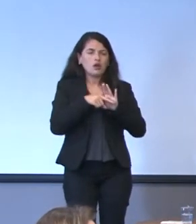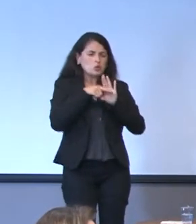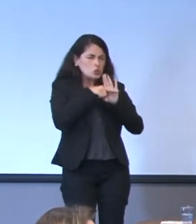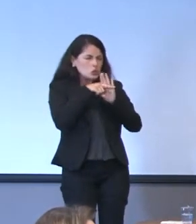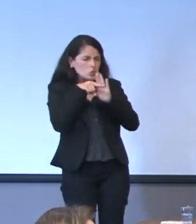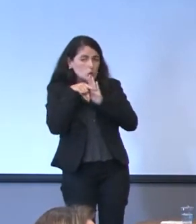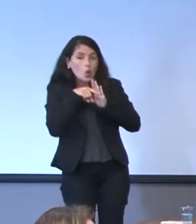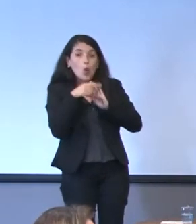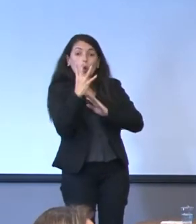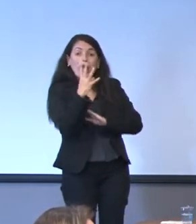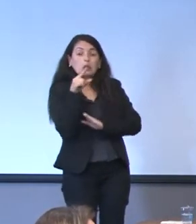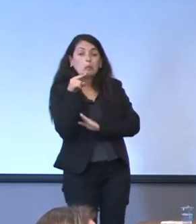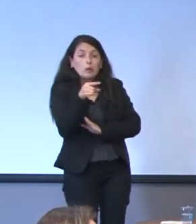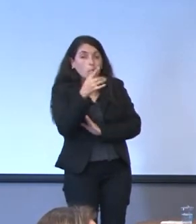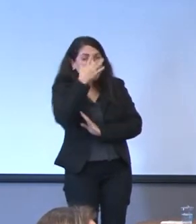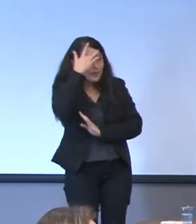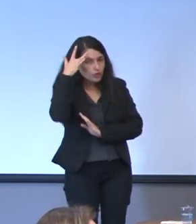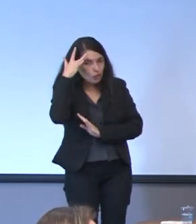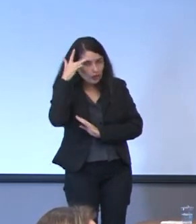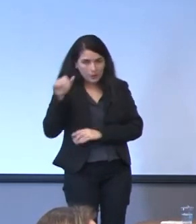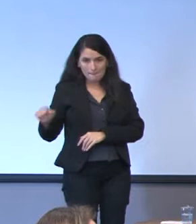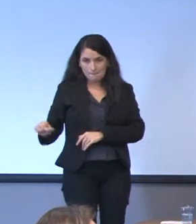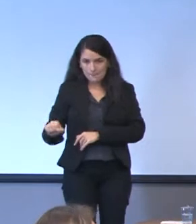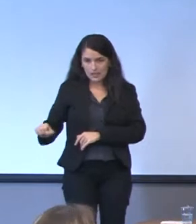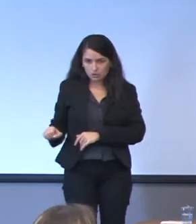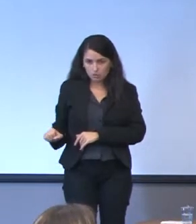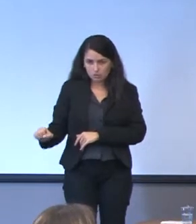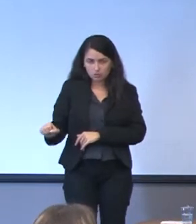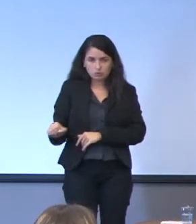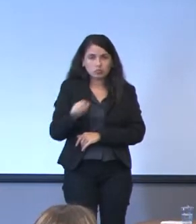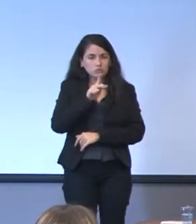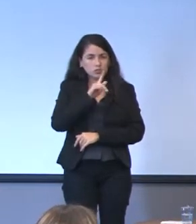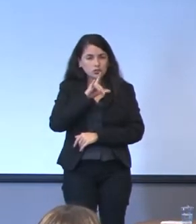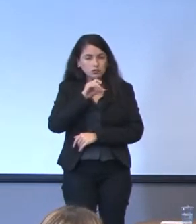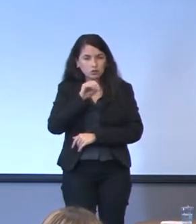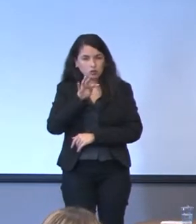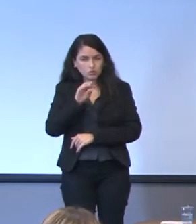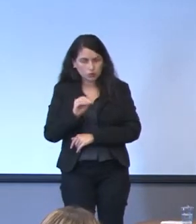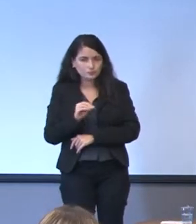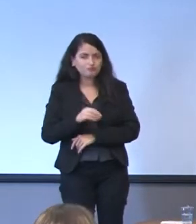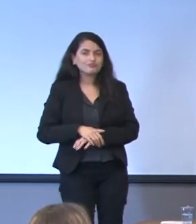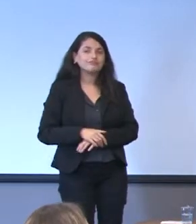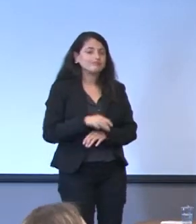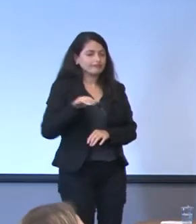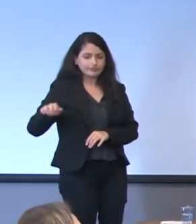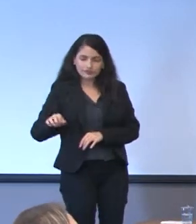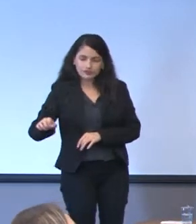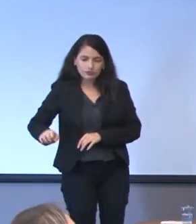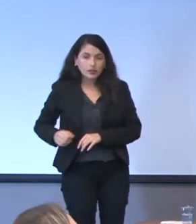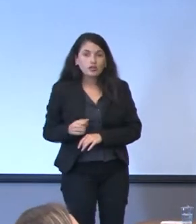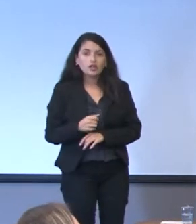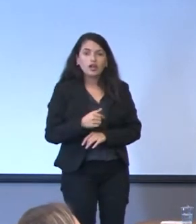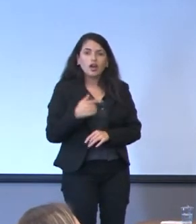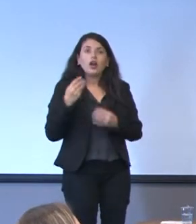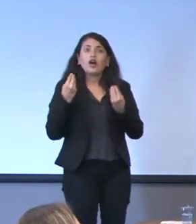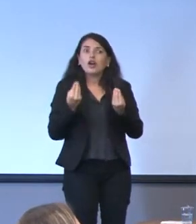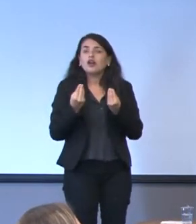verificar quantos tinham esse valor médio nas suas dimensões corporais.